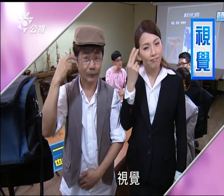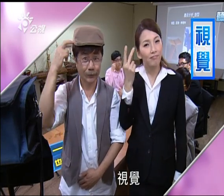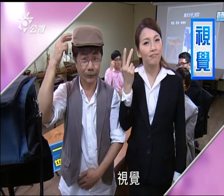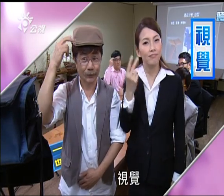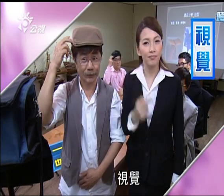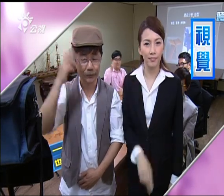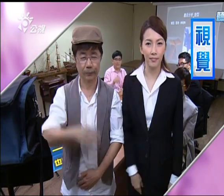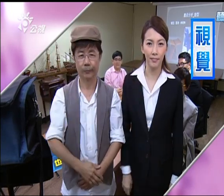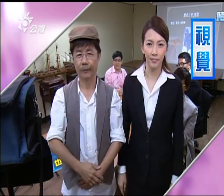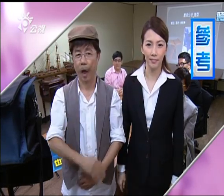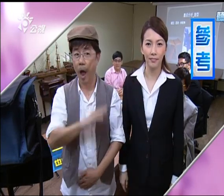视觉，